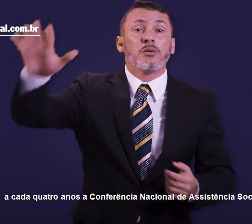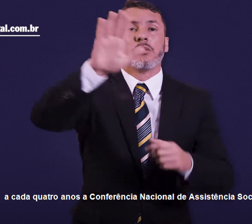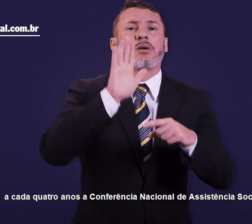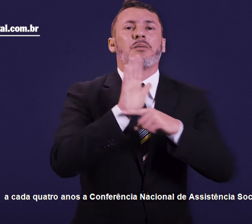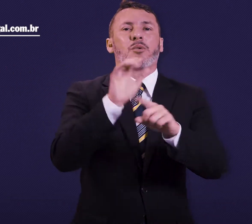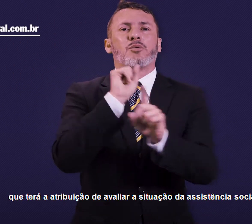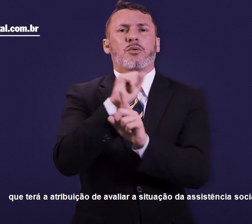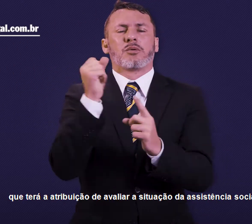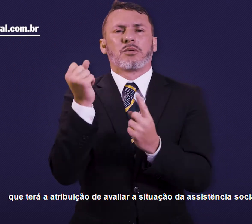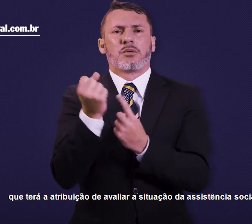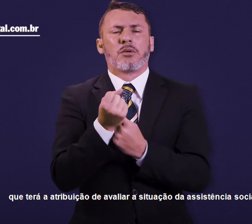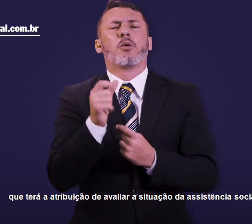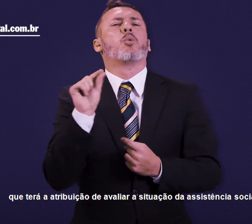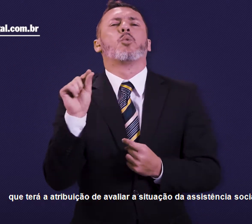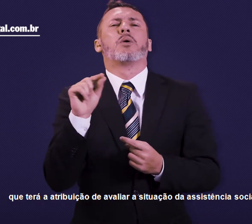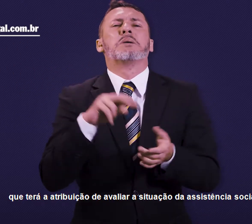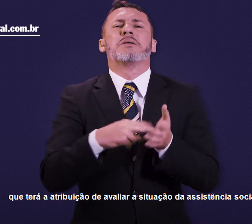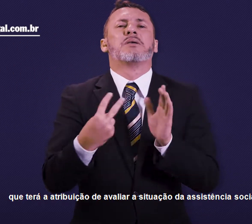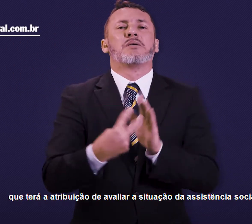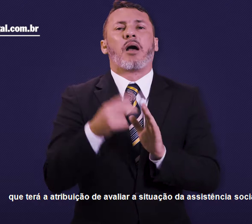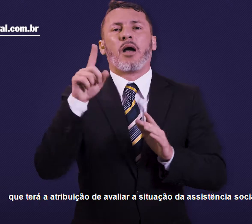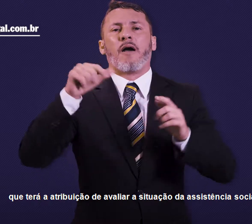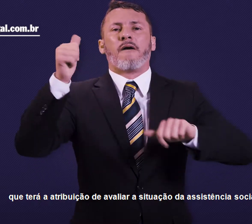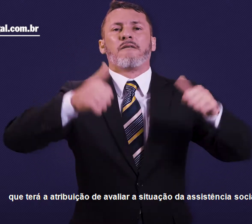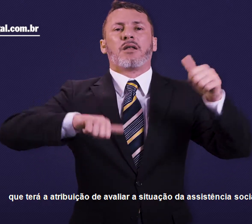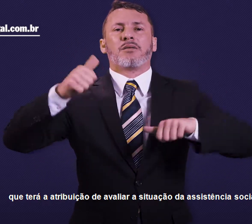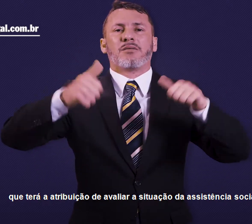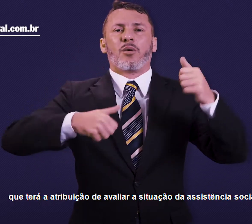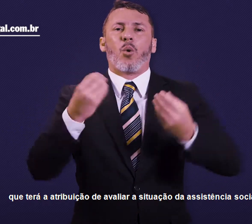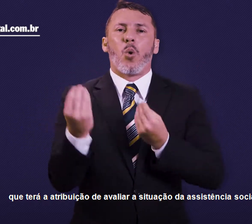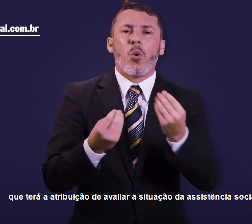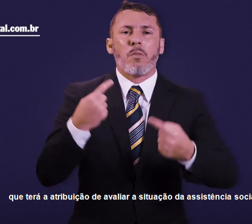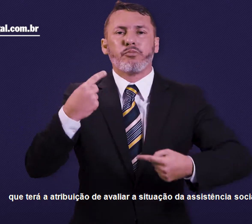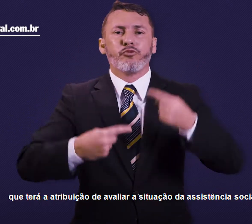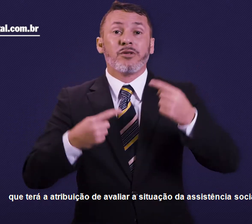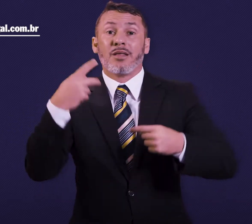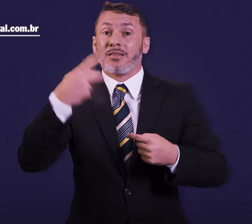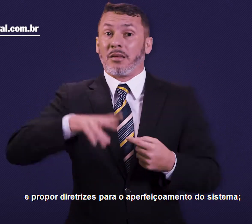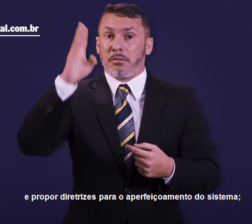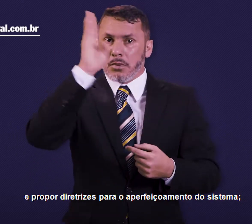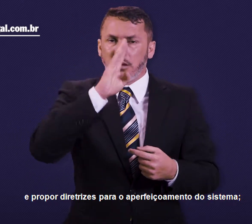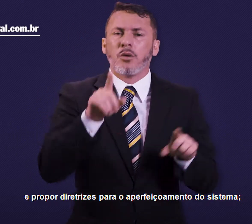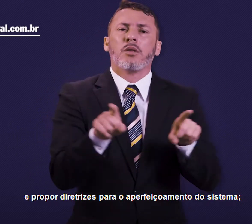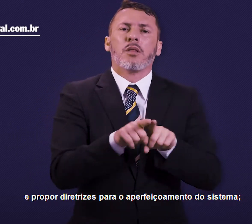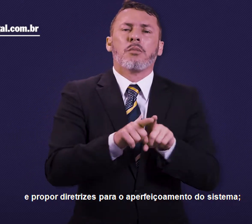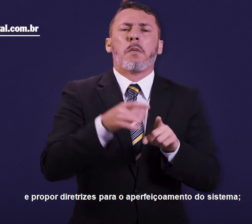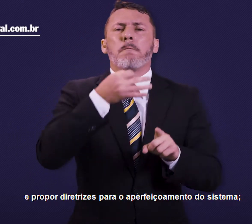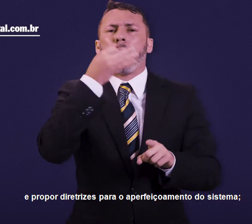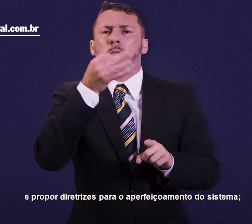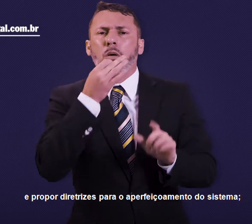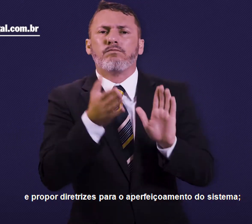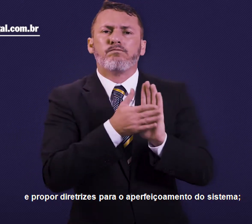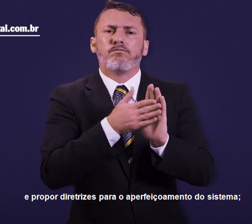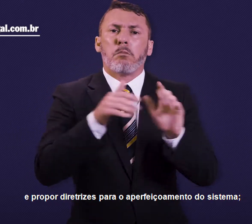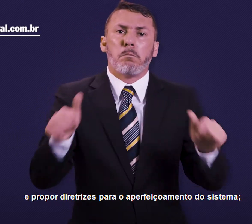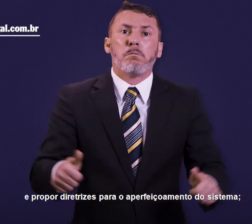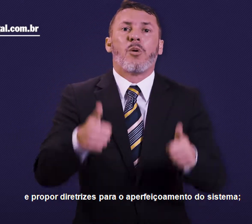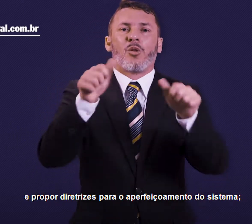Social, que terá a atribuição de avaliar a situação da assistência social e propor diretrizes para o aperfeiçoamento do